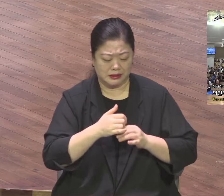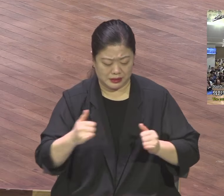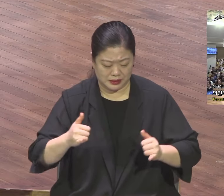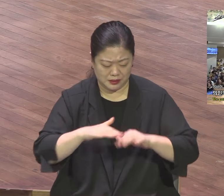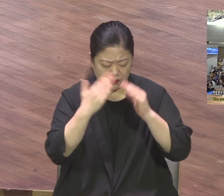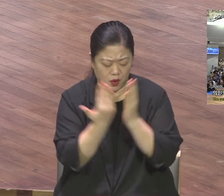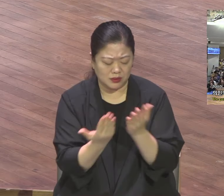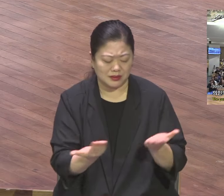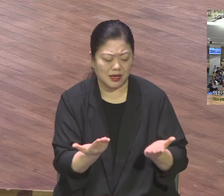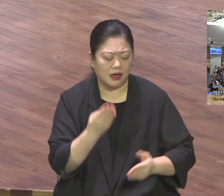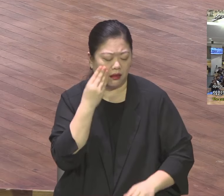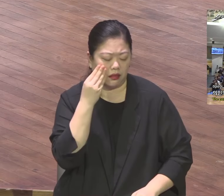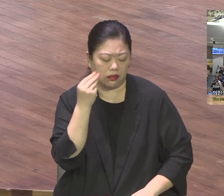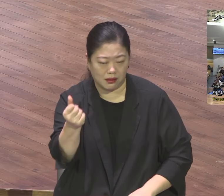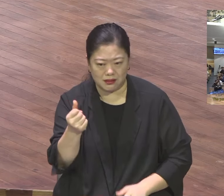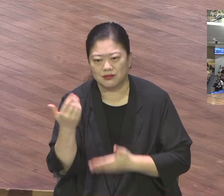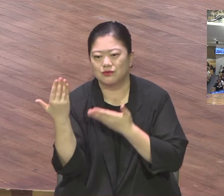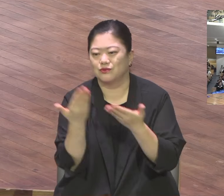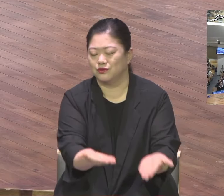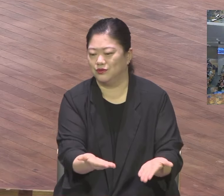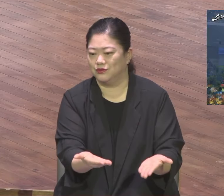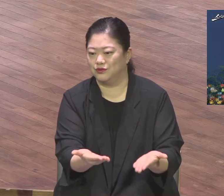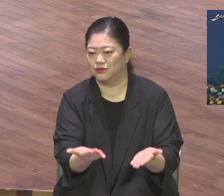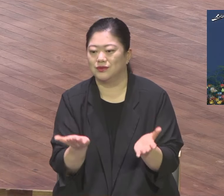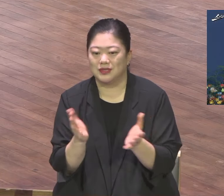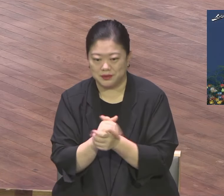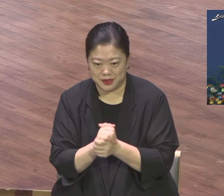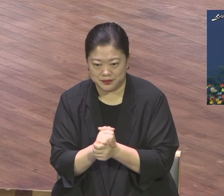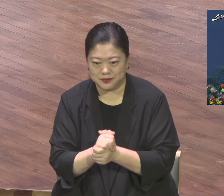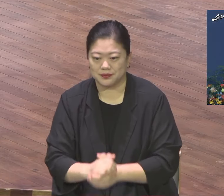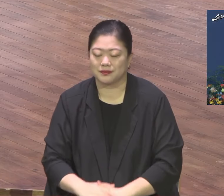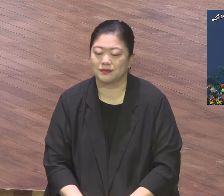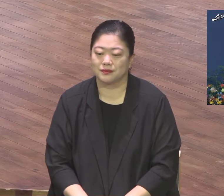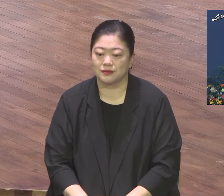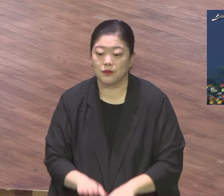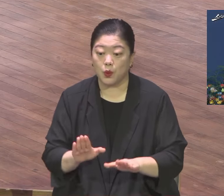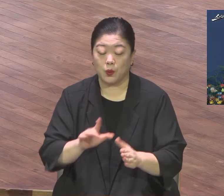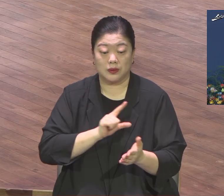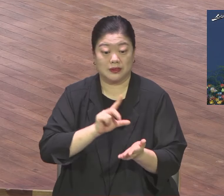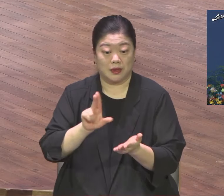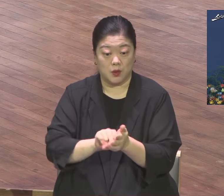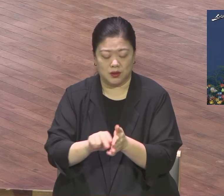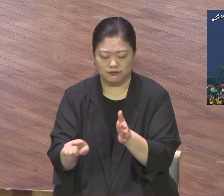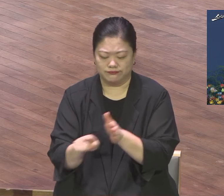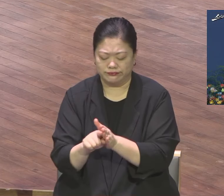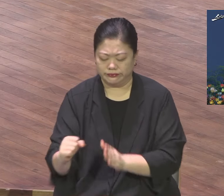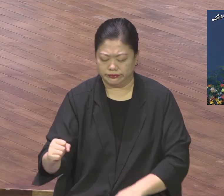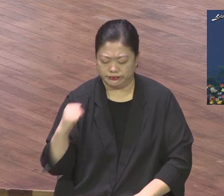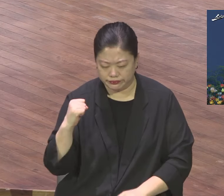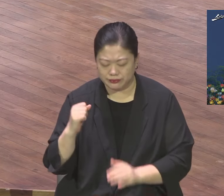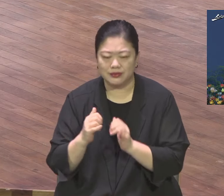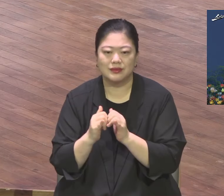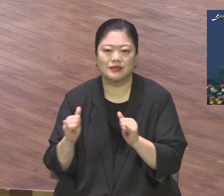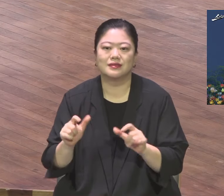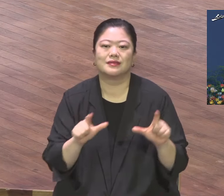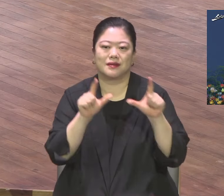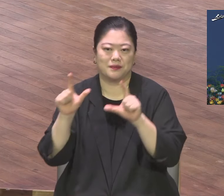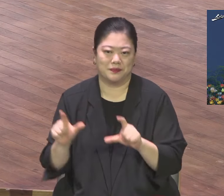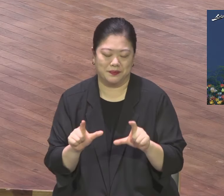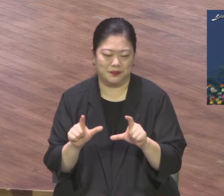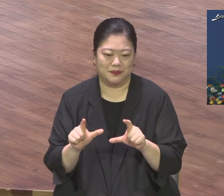평탄케 하시도다. 아멘. 심지가 견고한 인생이라는 제목으로 말씀을 드립니다.